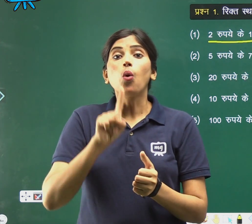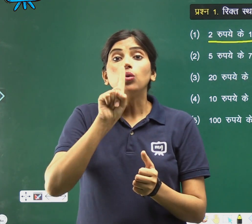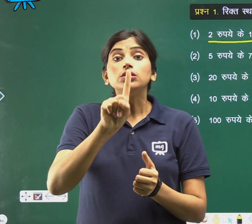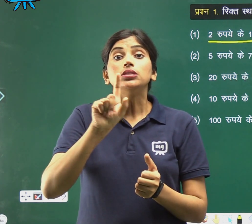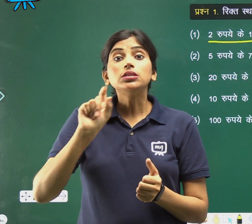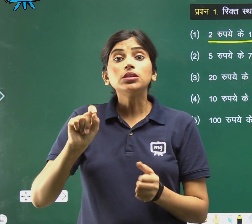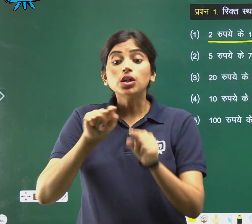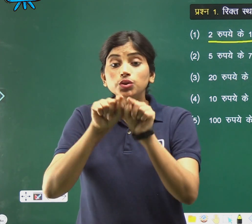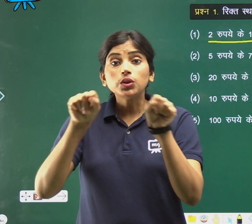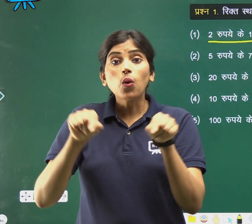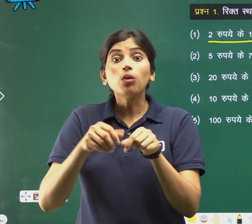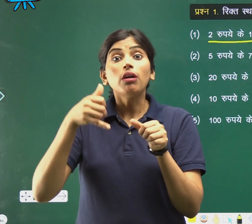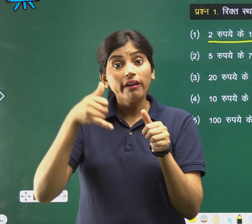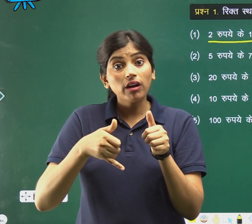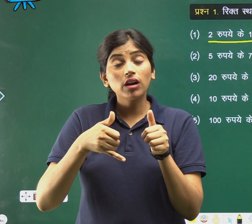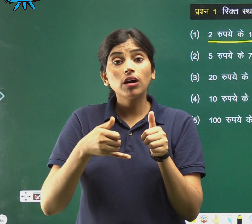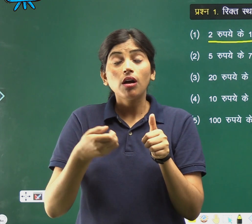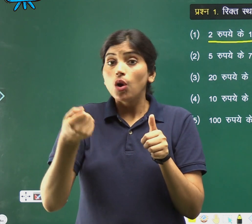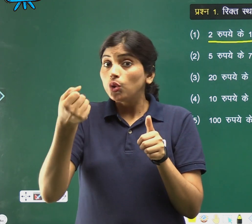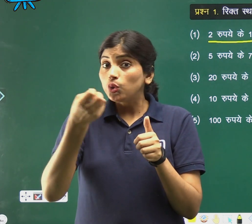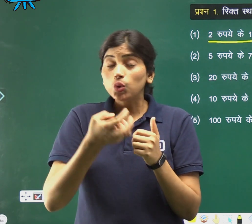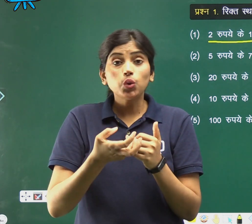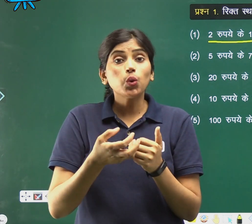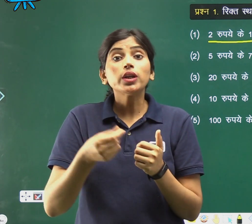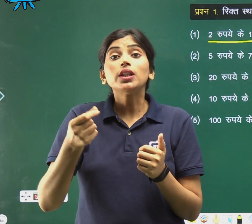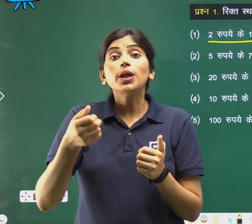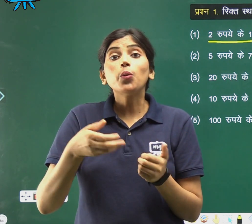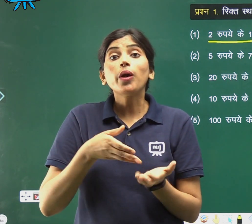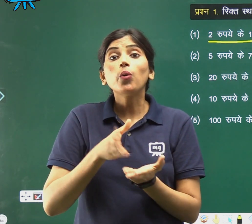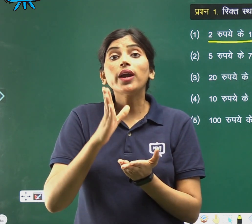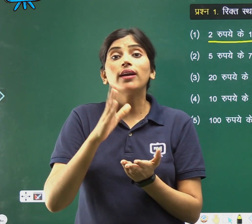10 नोट हैं, तो कितने रुपए हुए?